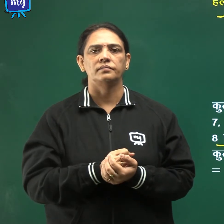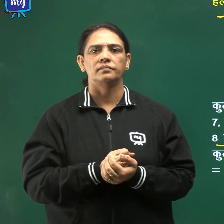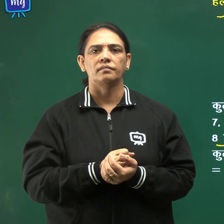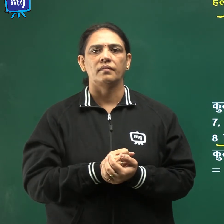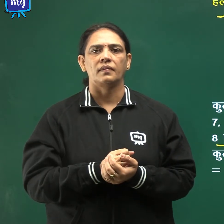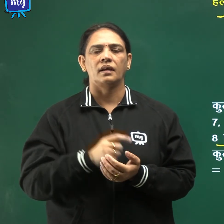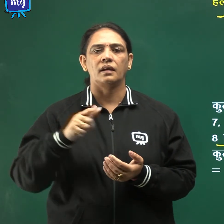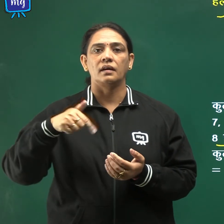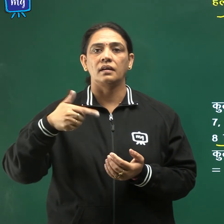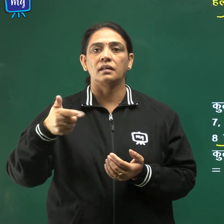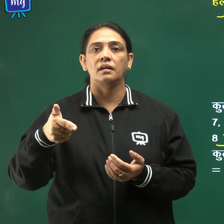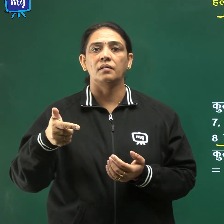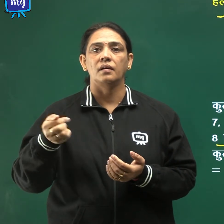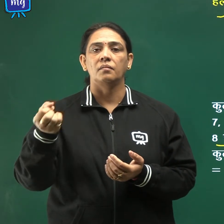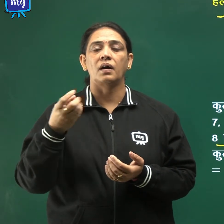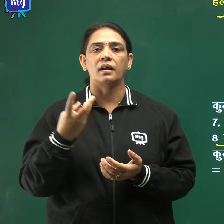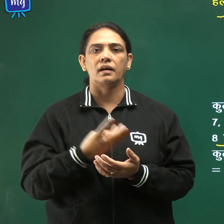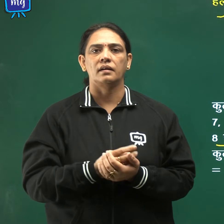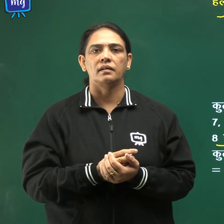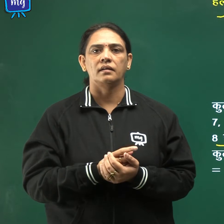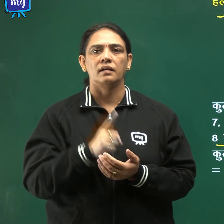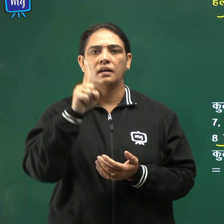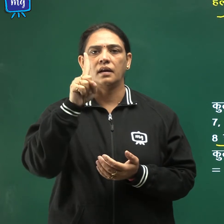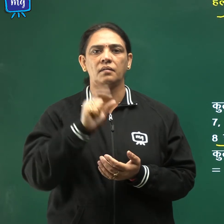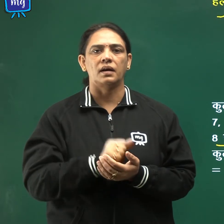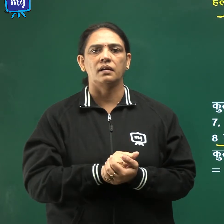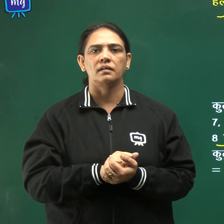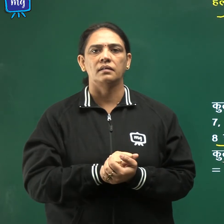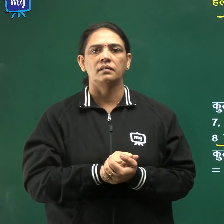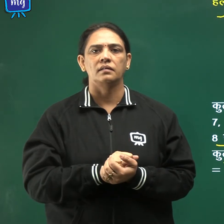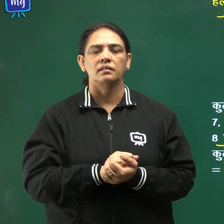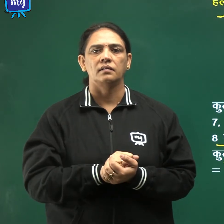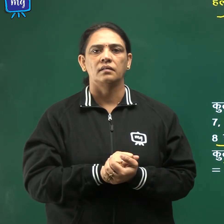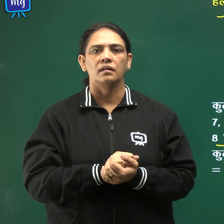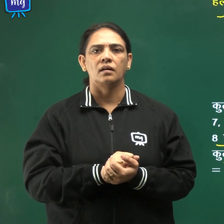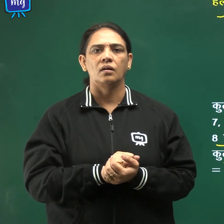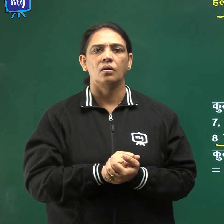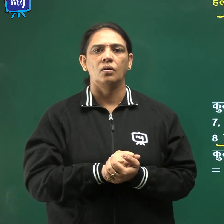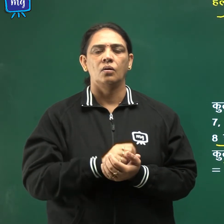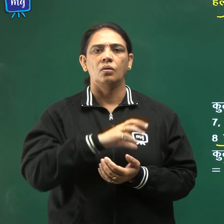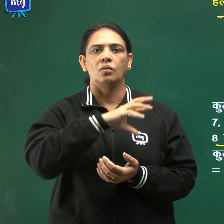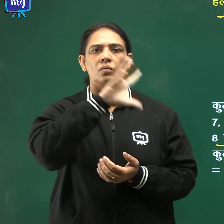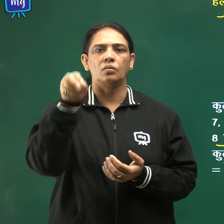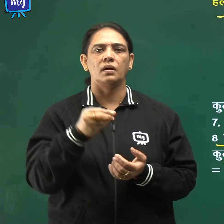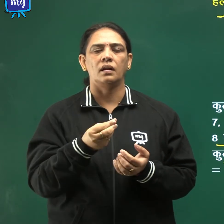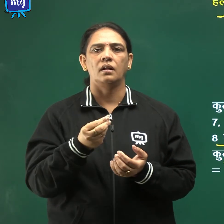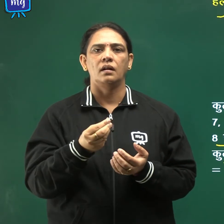मैं कितनी बार है एक बार अ में कुछ विषम संख्या